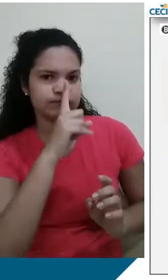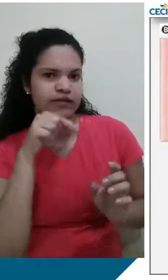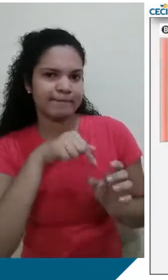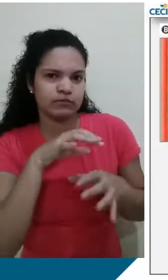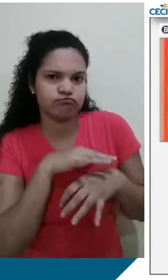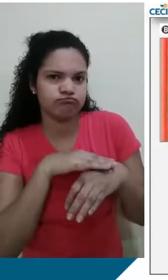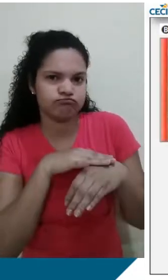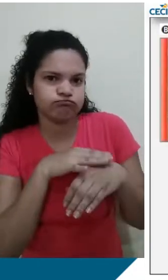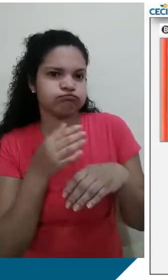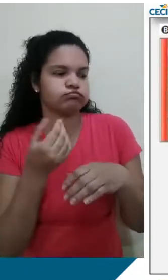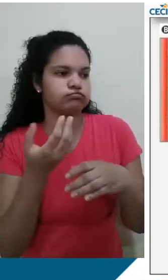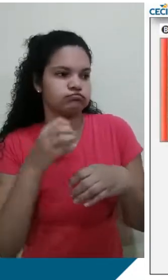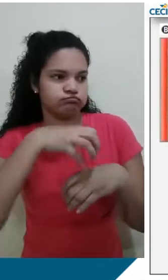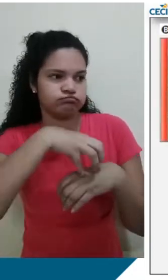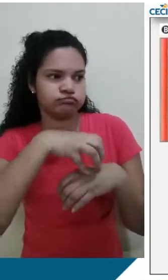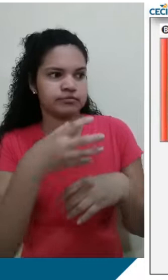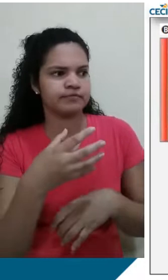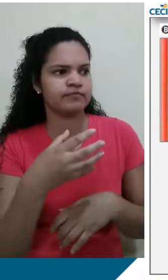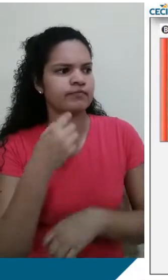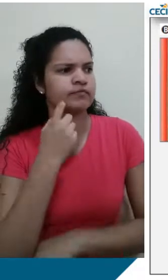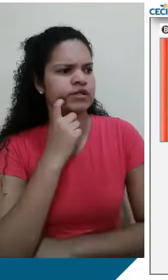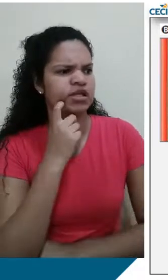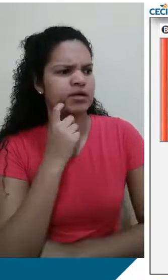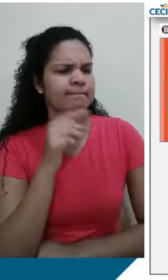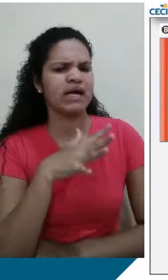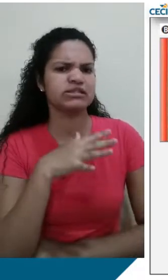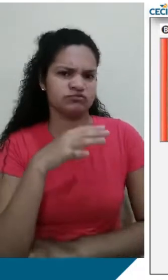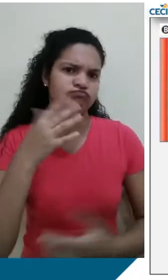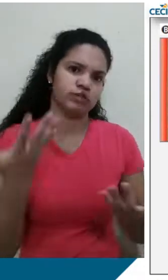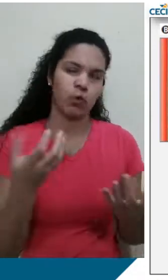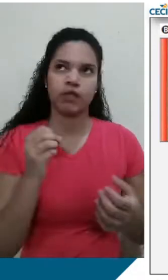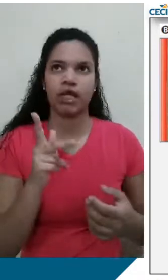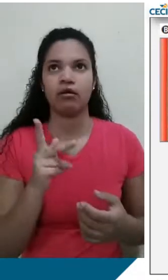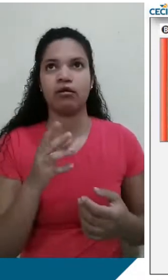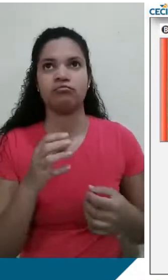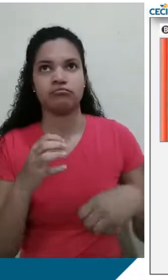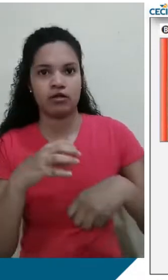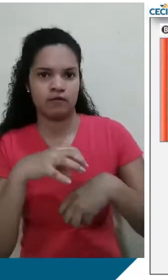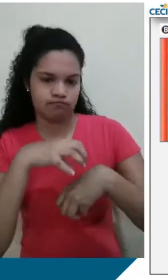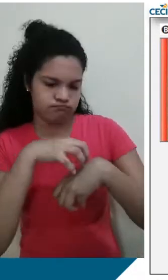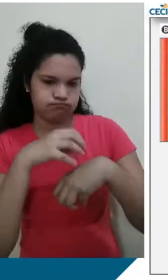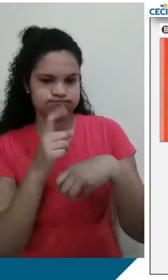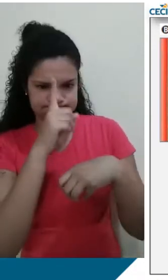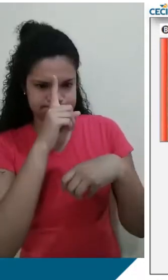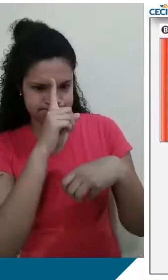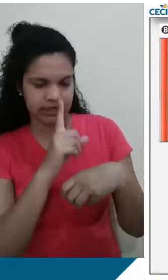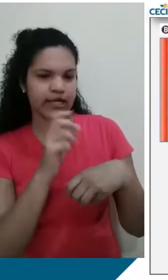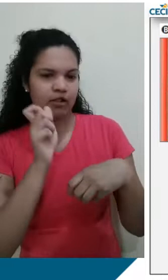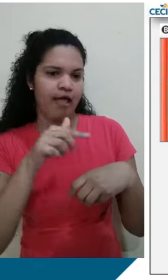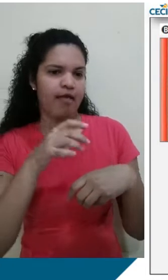fatores, inclusive por bactérias. O processo inflamatório é gerado por uma série de reações que culminam com a produção